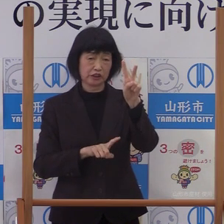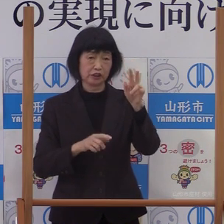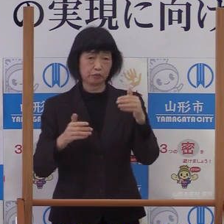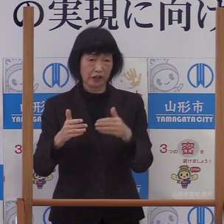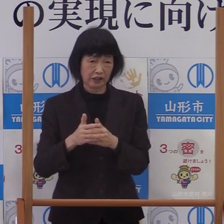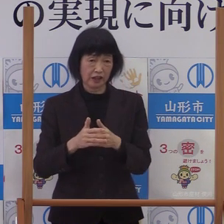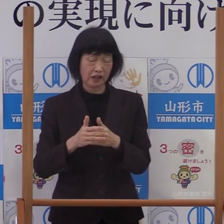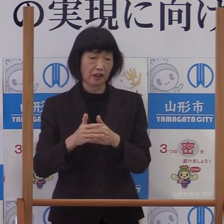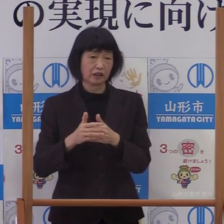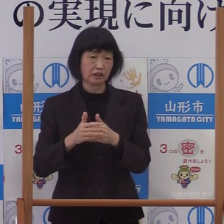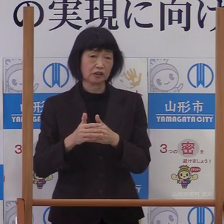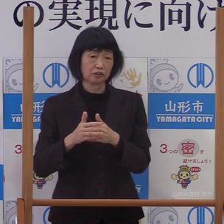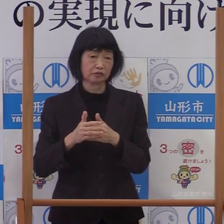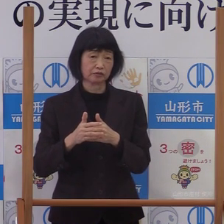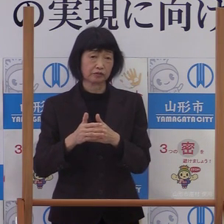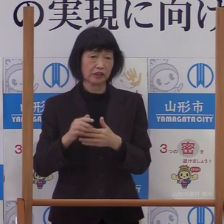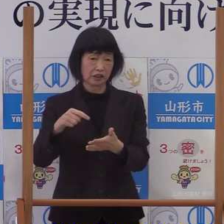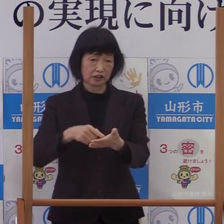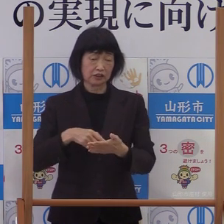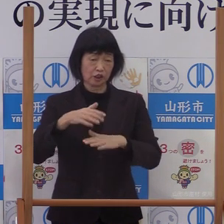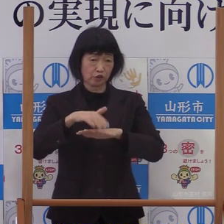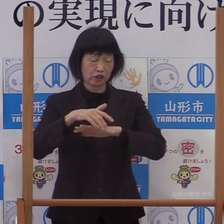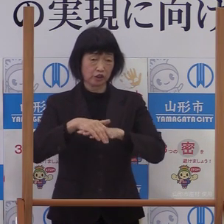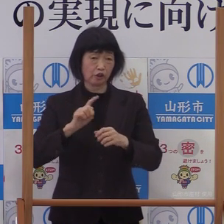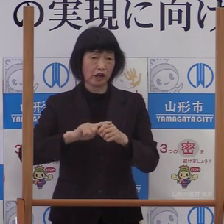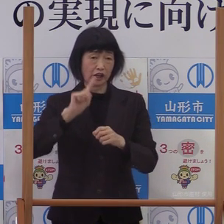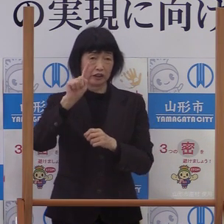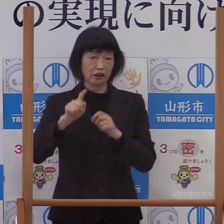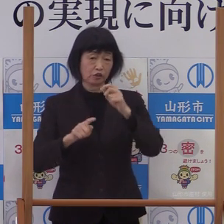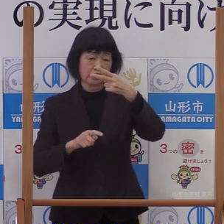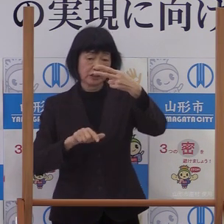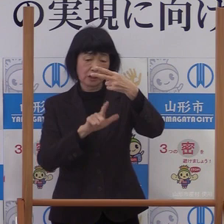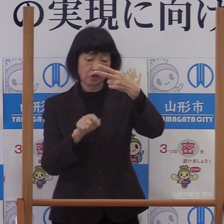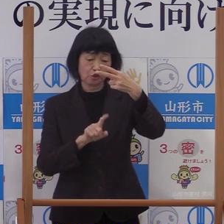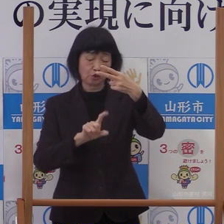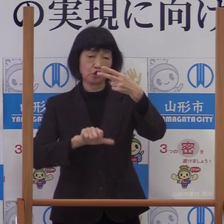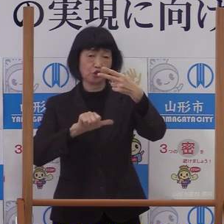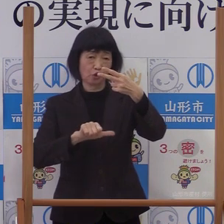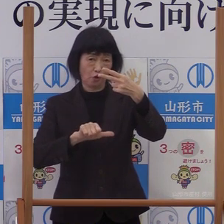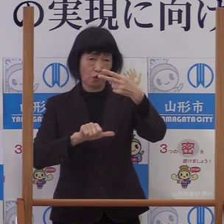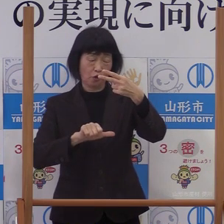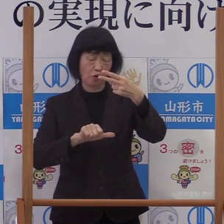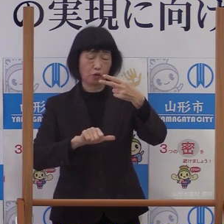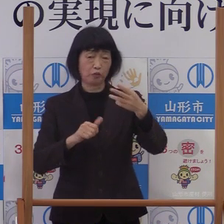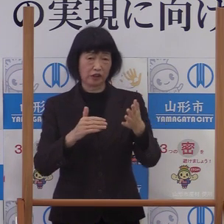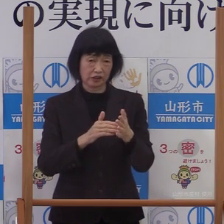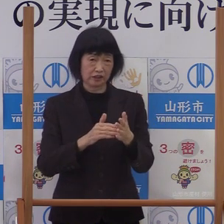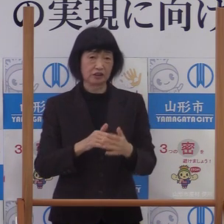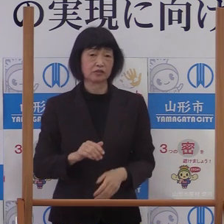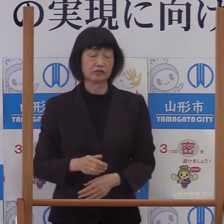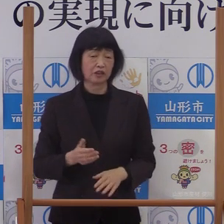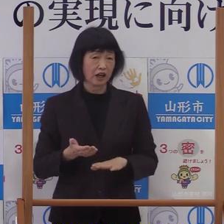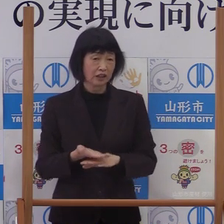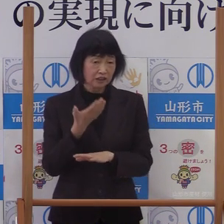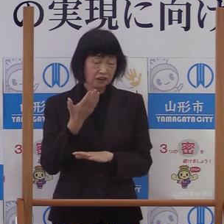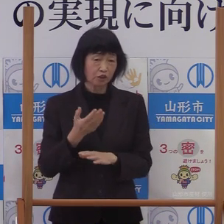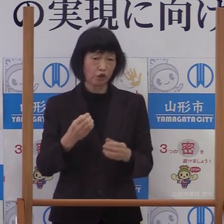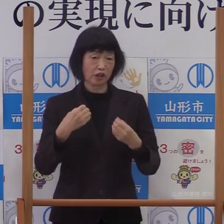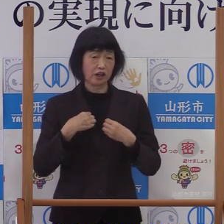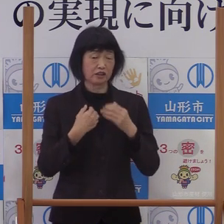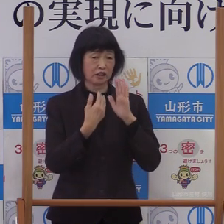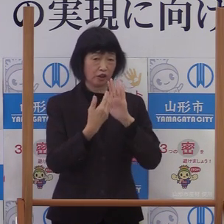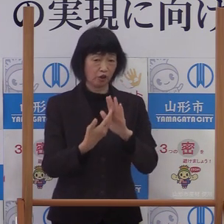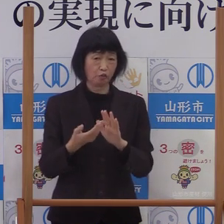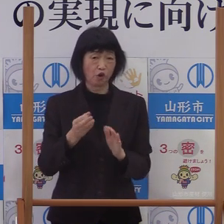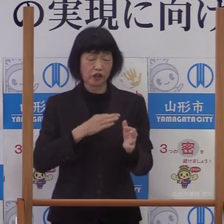2月15日まで申請を受け付けてまいります。以上が新型コロナ感染予防経済活